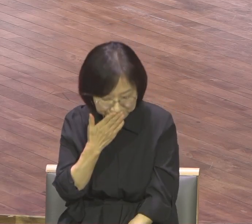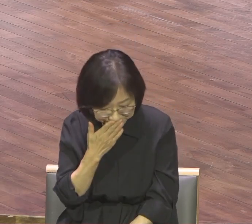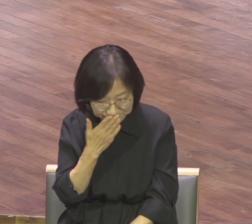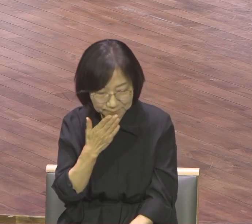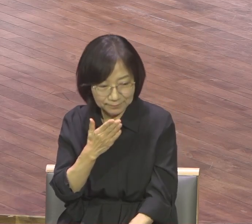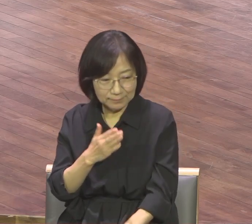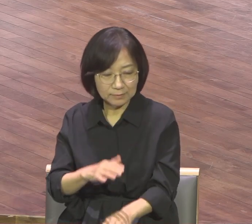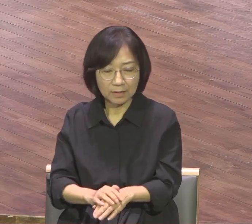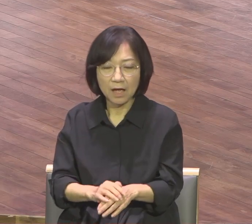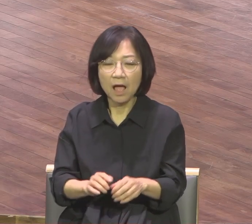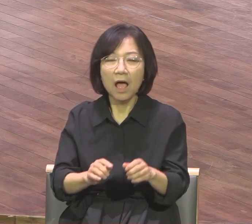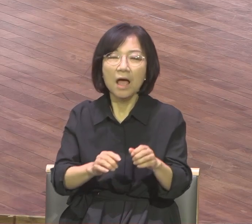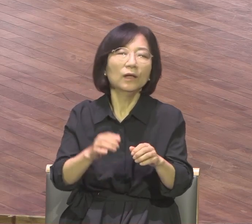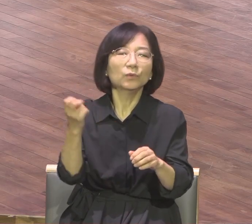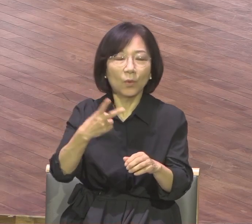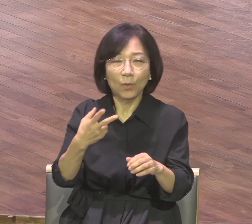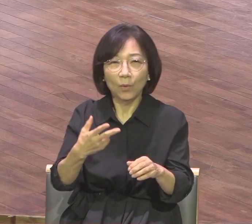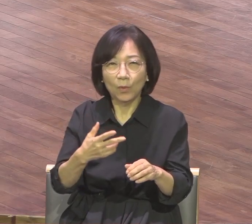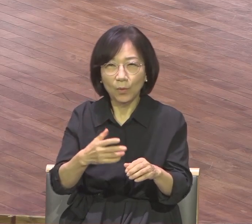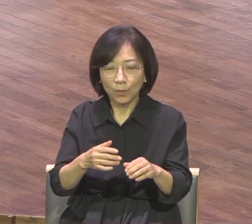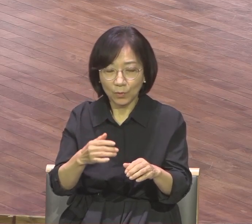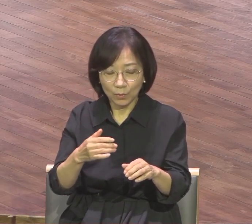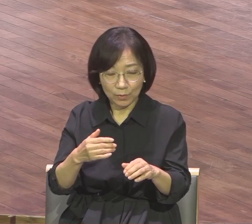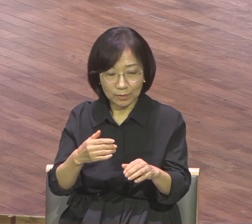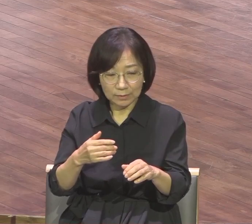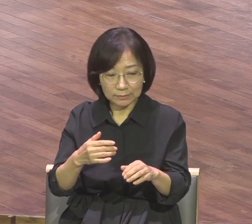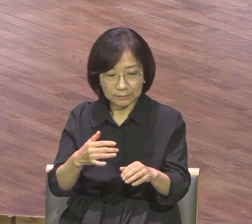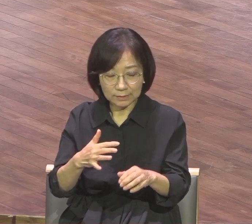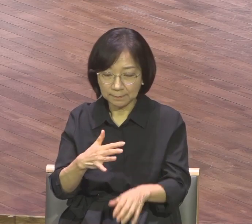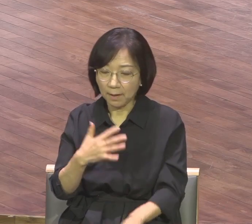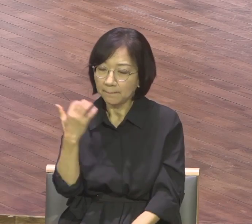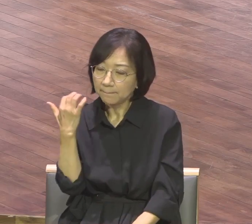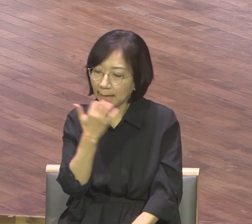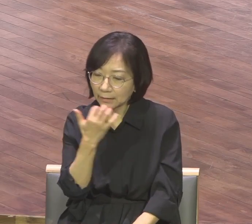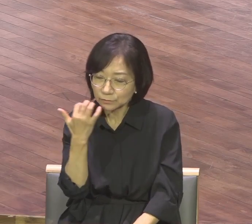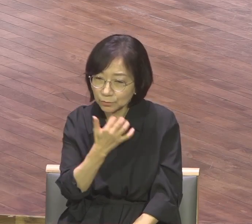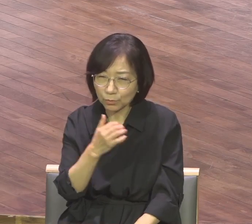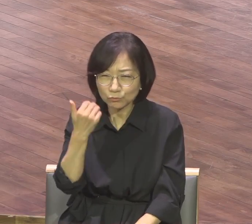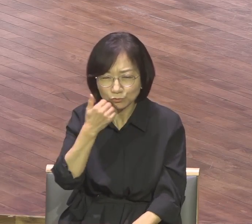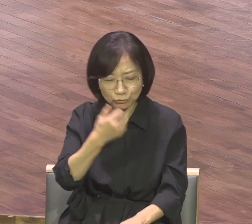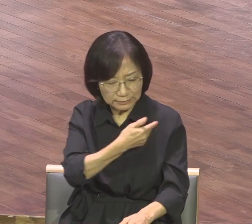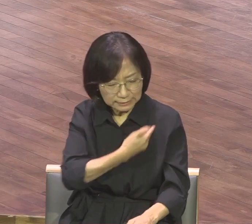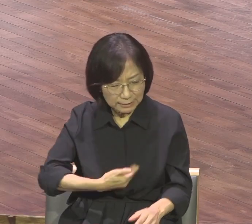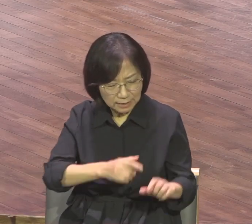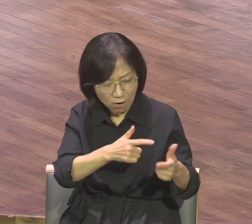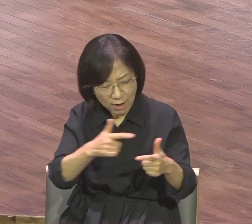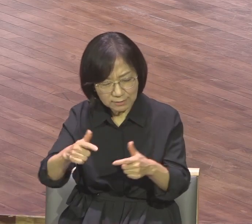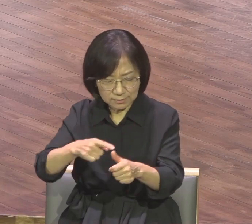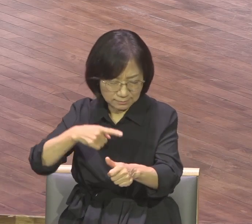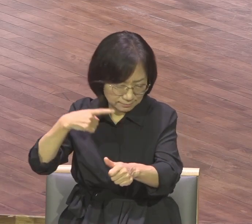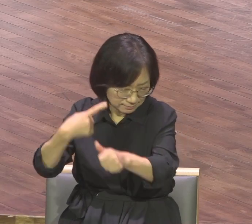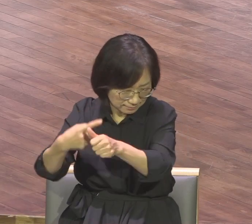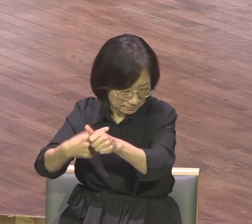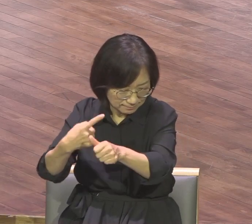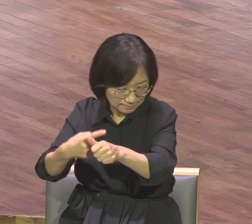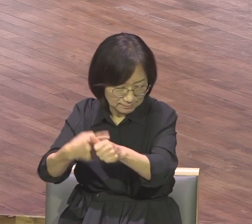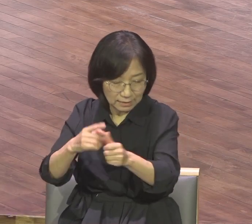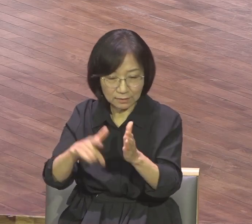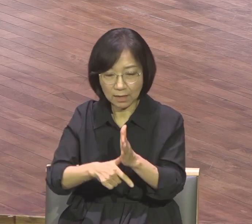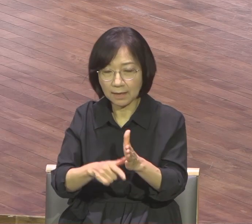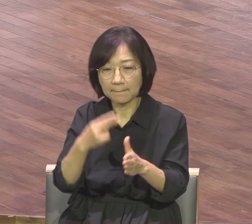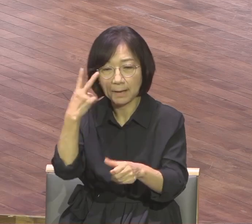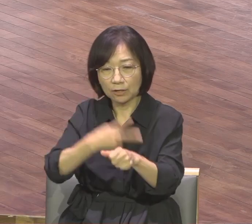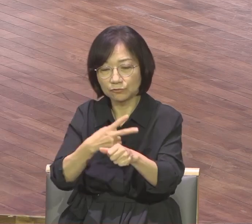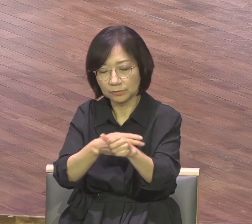온갖 공격이 제자들 통해서, 예수님 제자 베드로를 포함한 제자를 통해서 공격 옵니다. 전혀 흔들리지